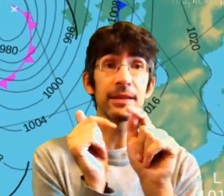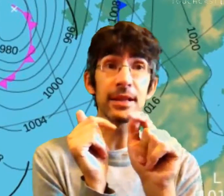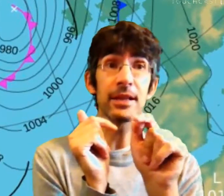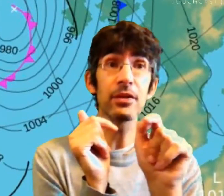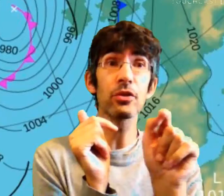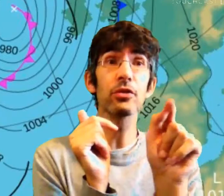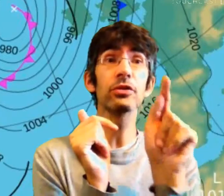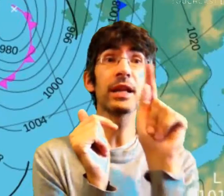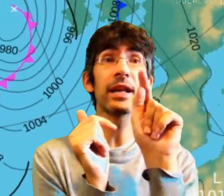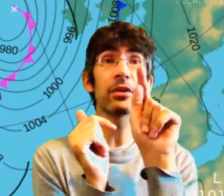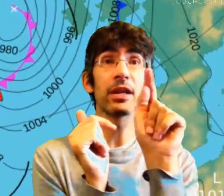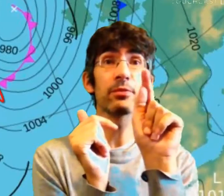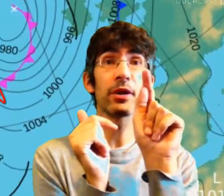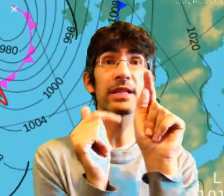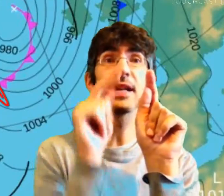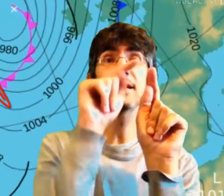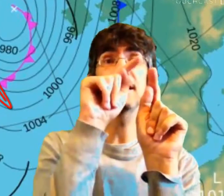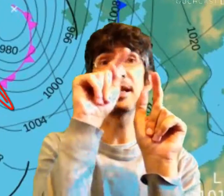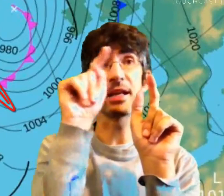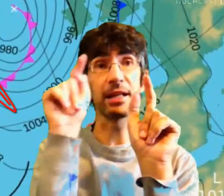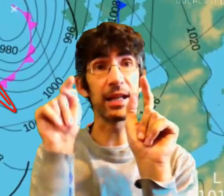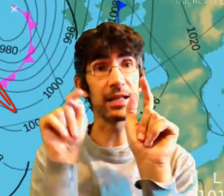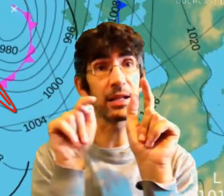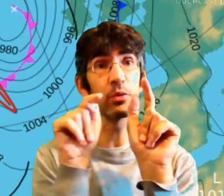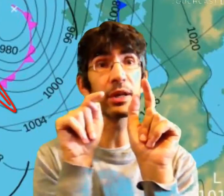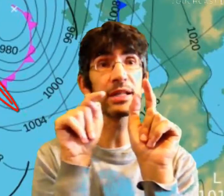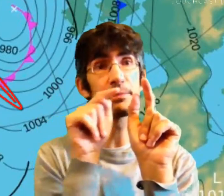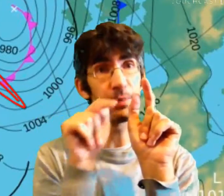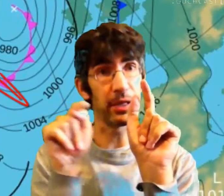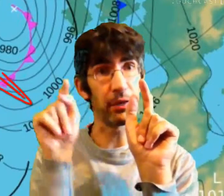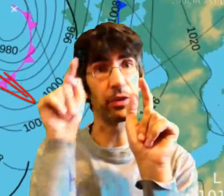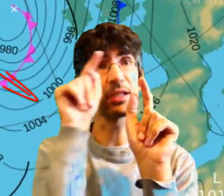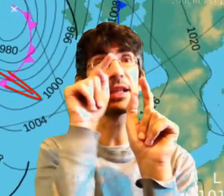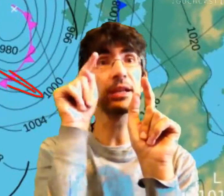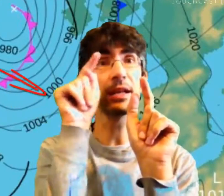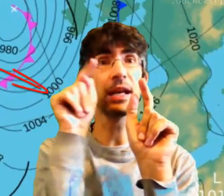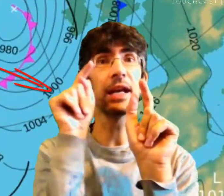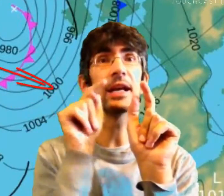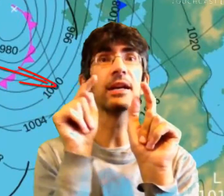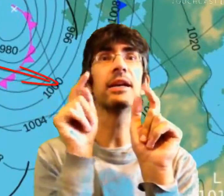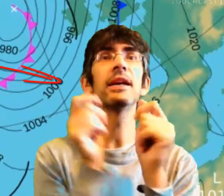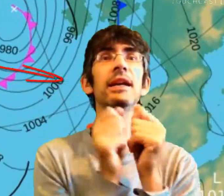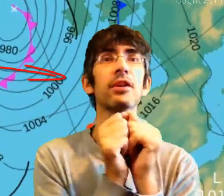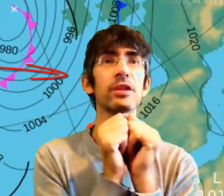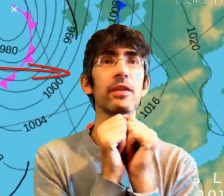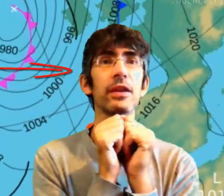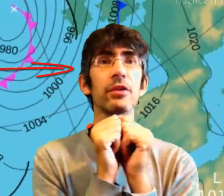giran en el sentido contrario en las borrascas y en el de las agujas así